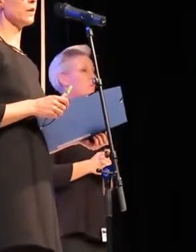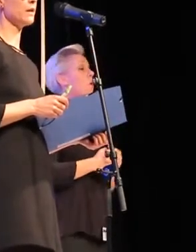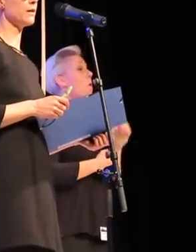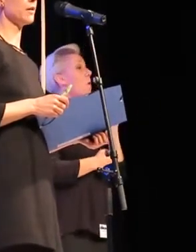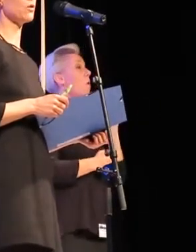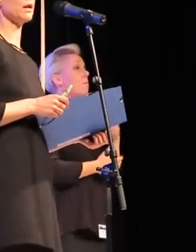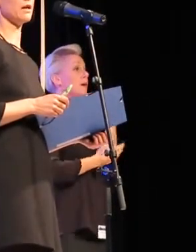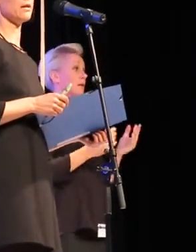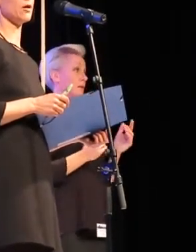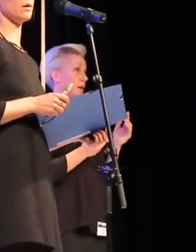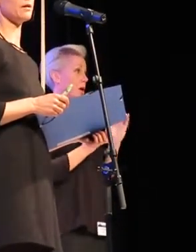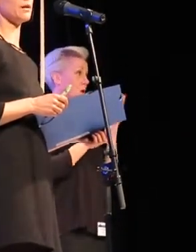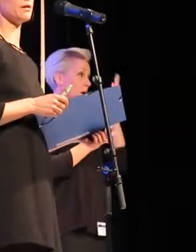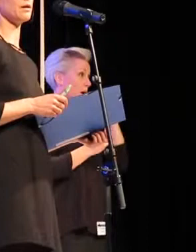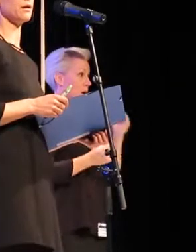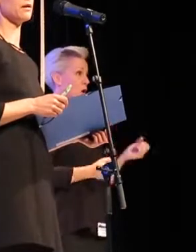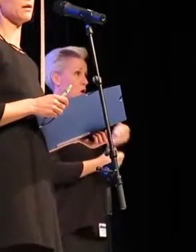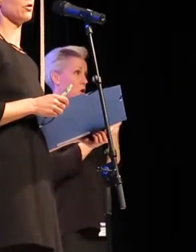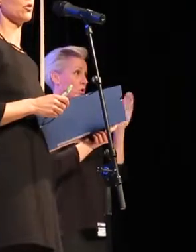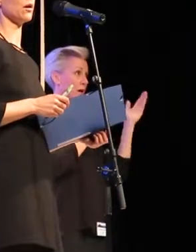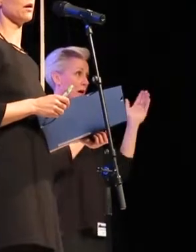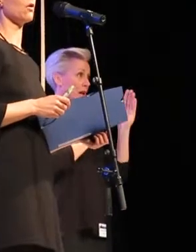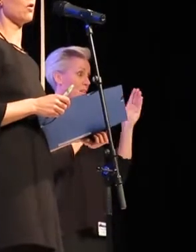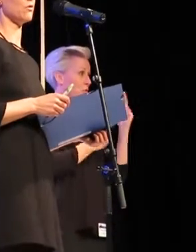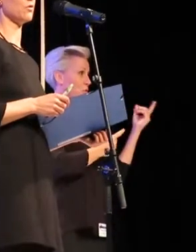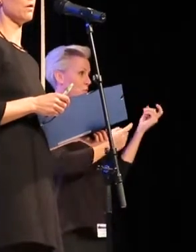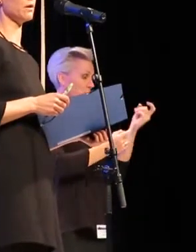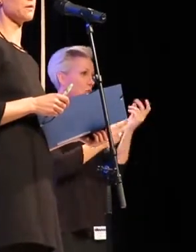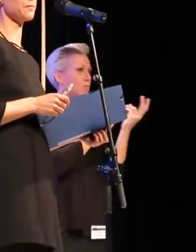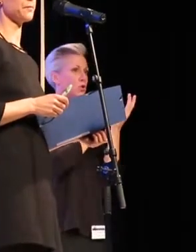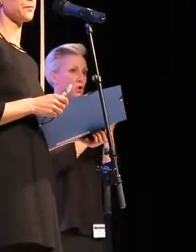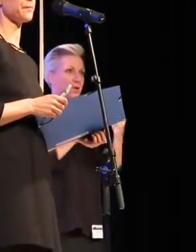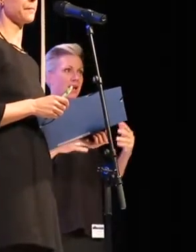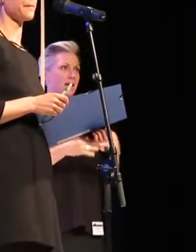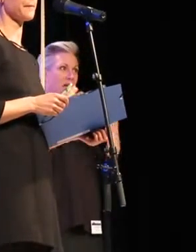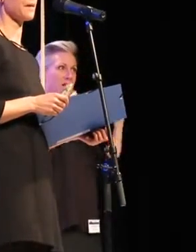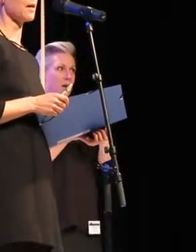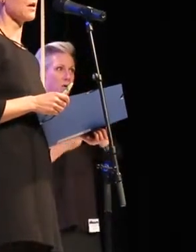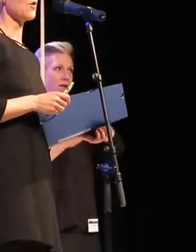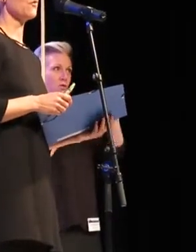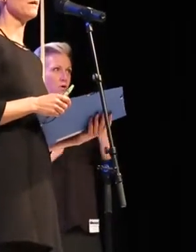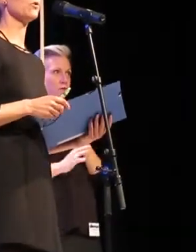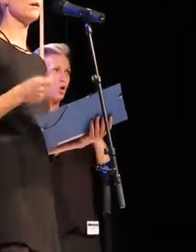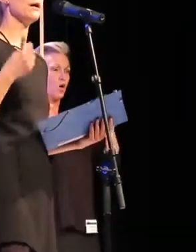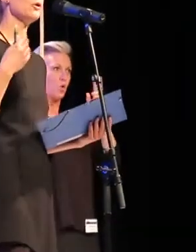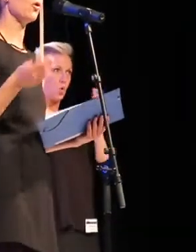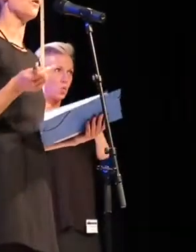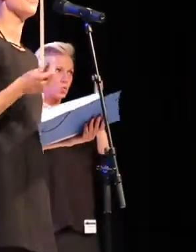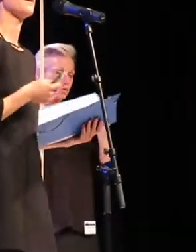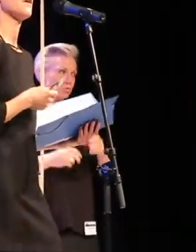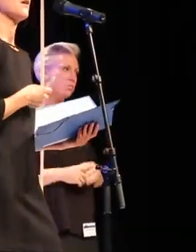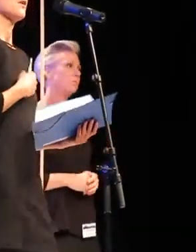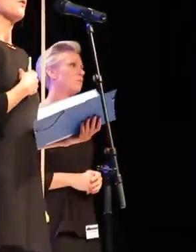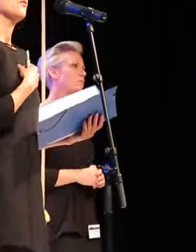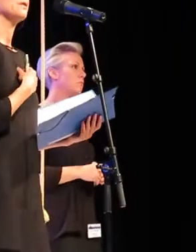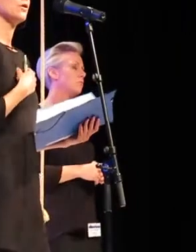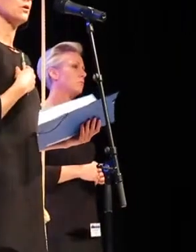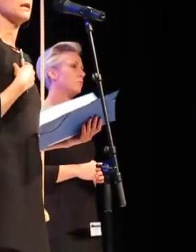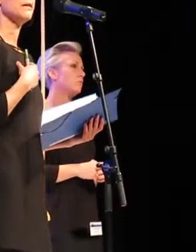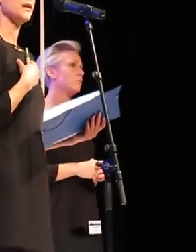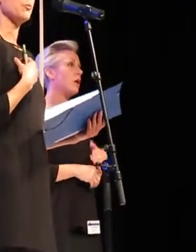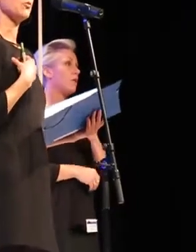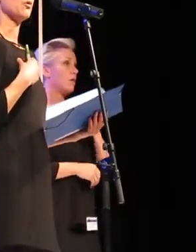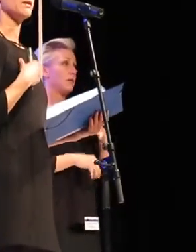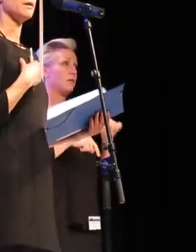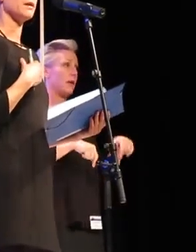krig, konflikter och kränkningar av mänskliga rättigheter att öka avsevärt. Vi som här idag, vi